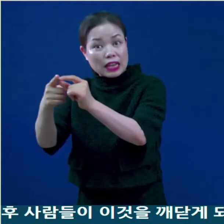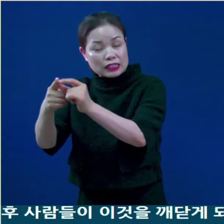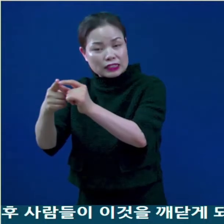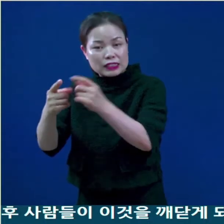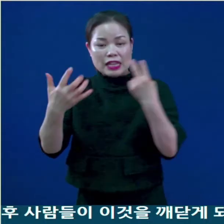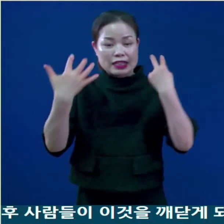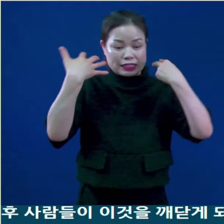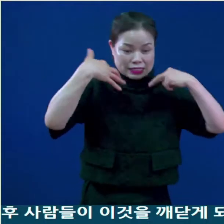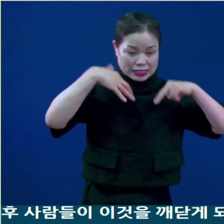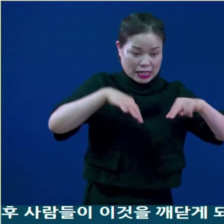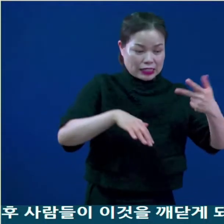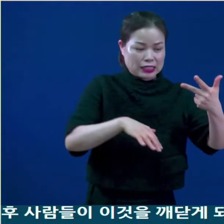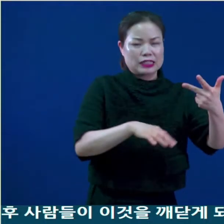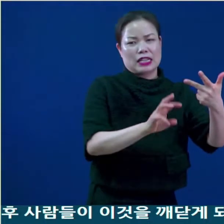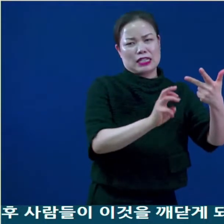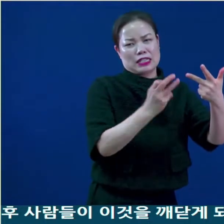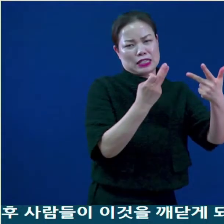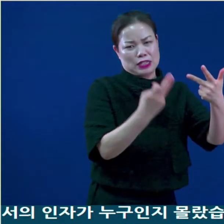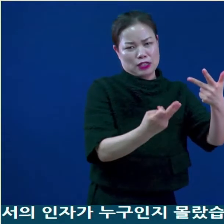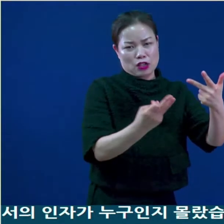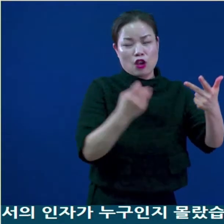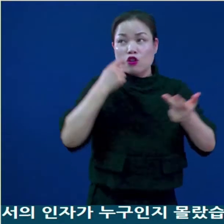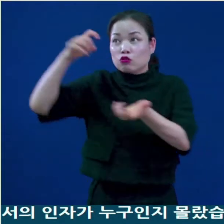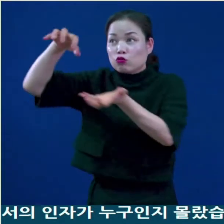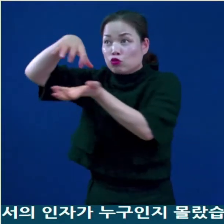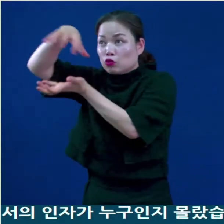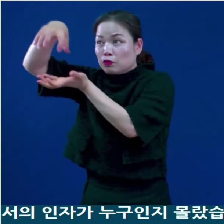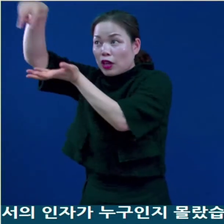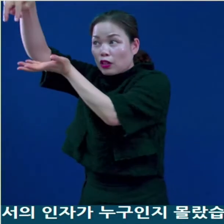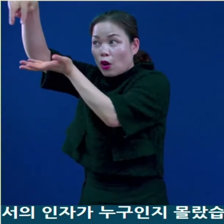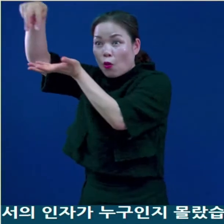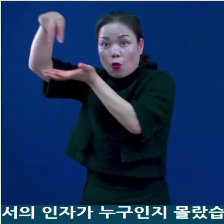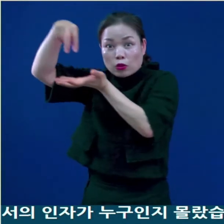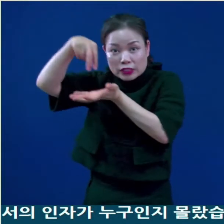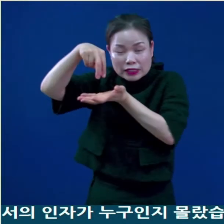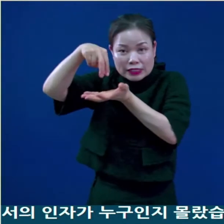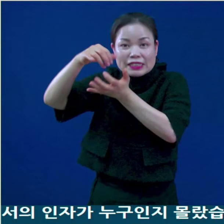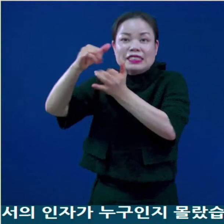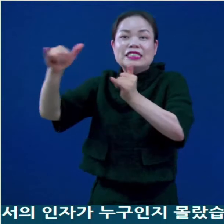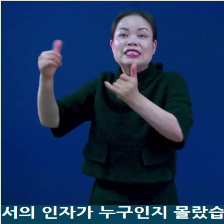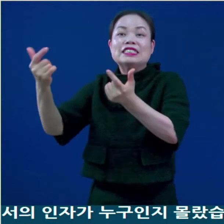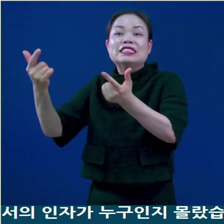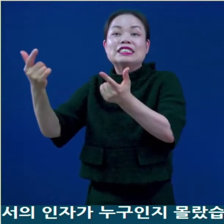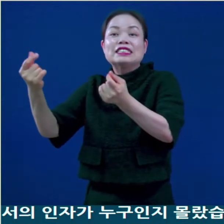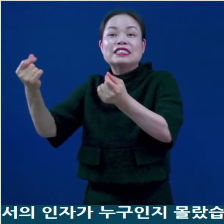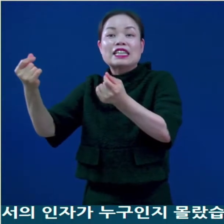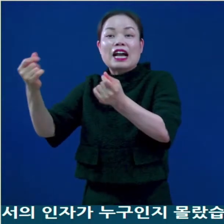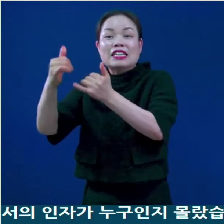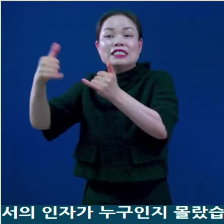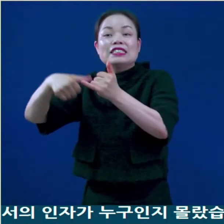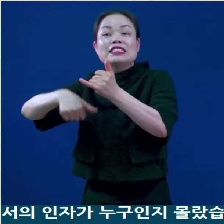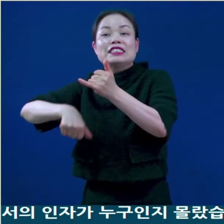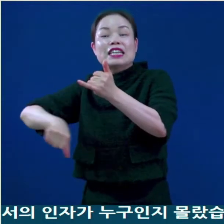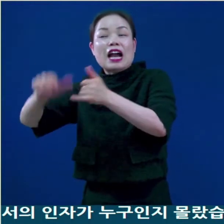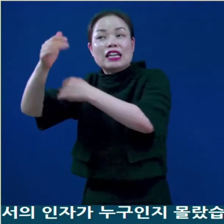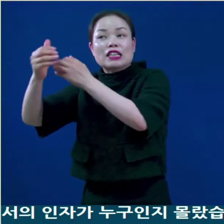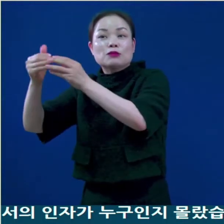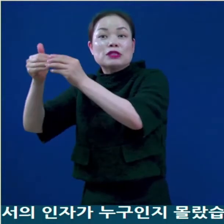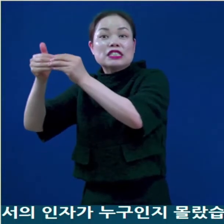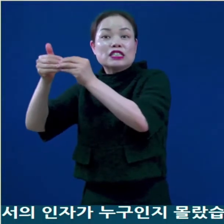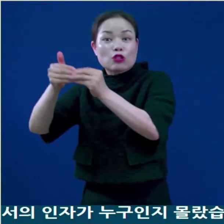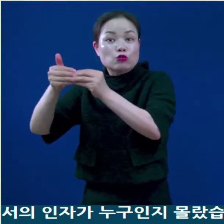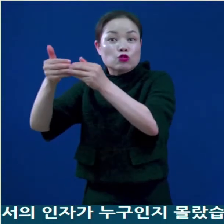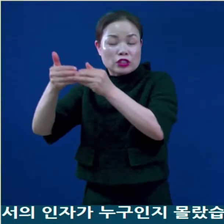13장에 나오는 구름 타고 영광 중에 오는 그 인자 같으니 하나님 아버지께서 그를 이끌어 가시는